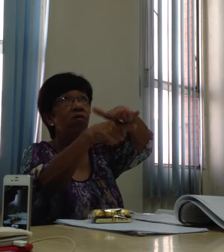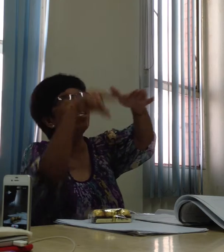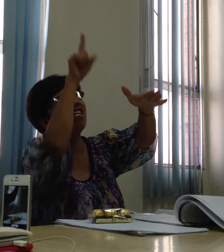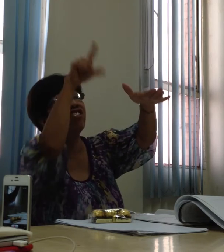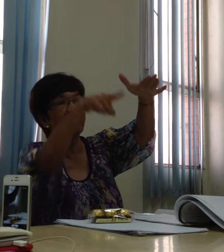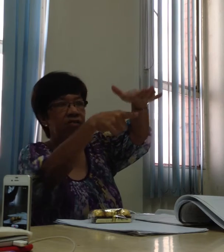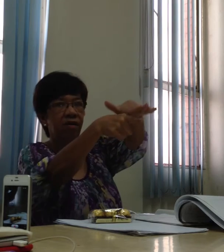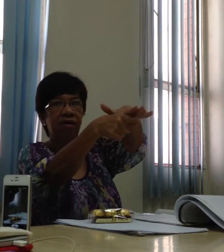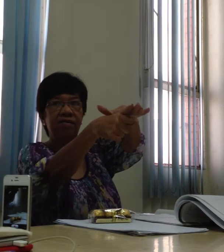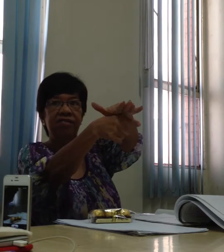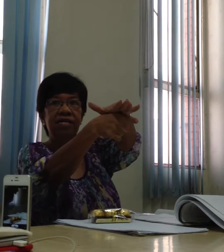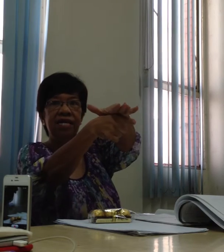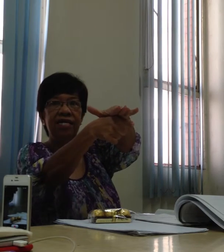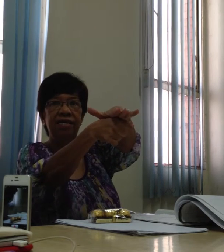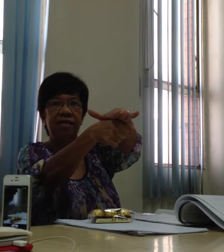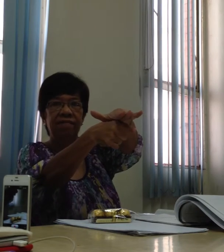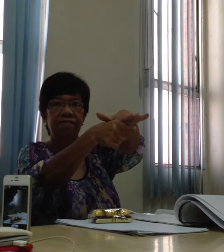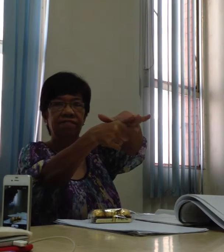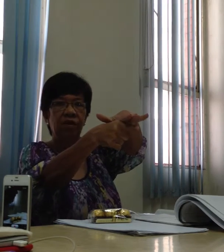And hirap naman. Silly.